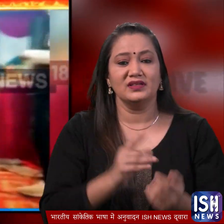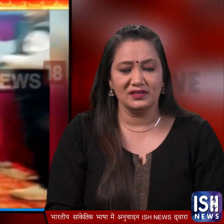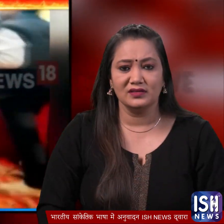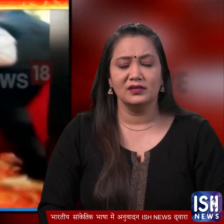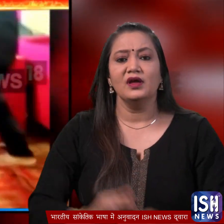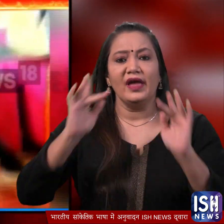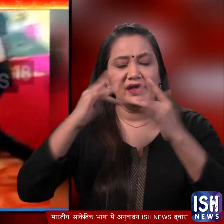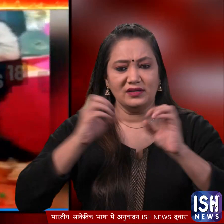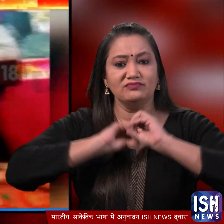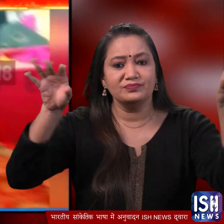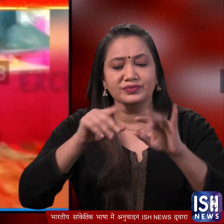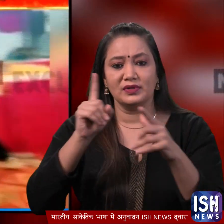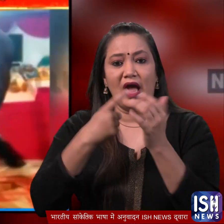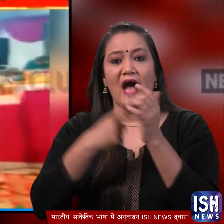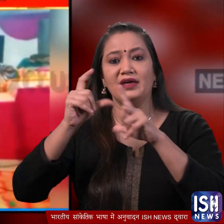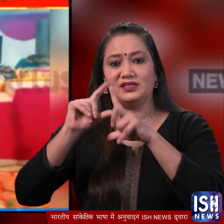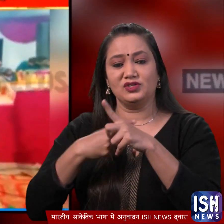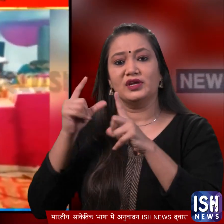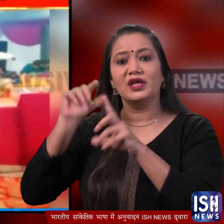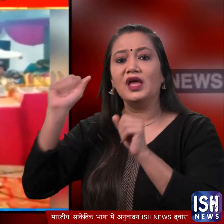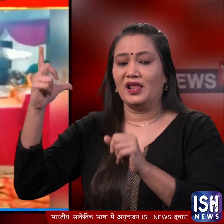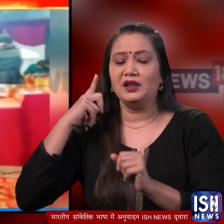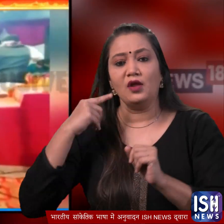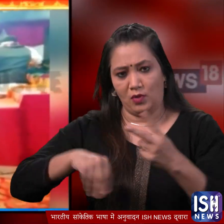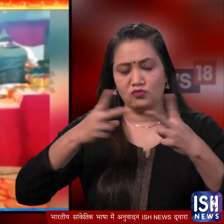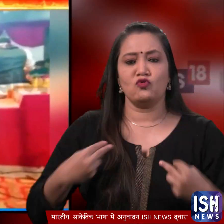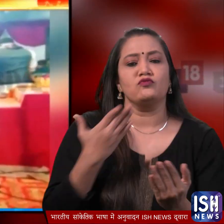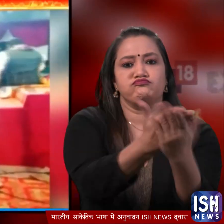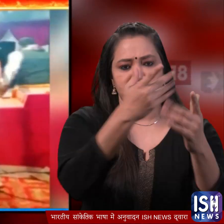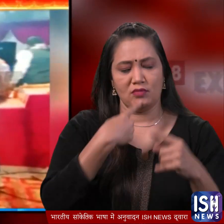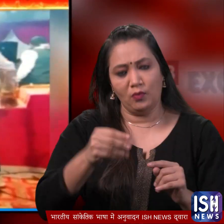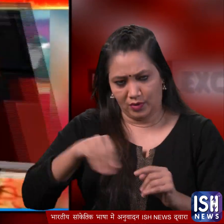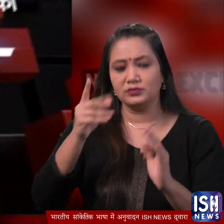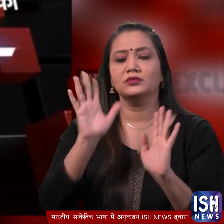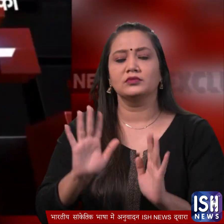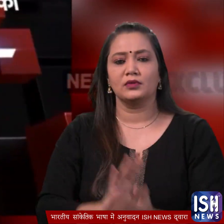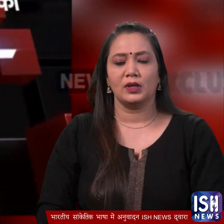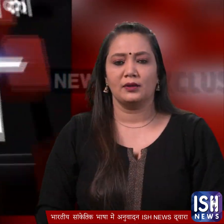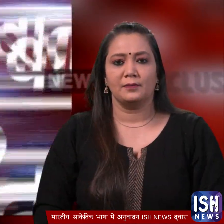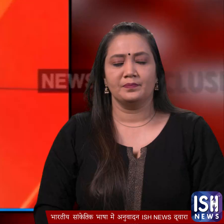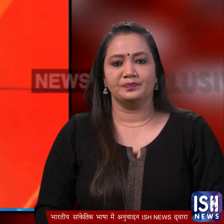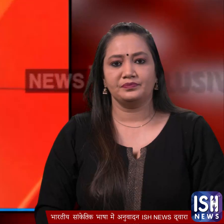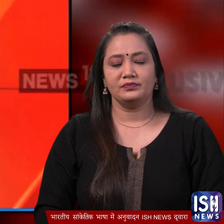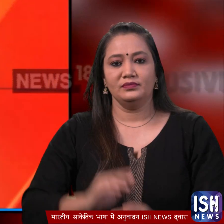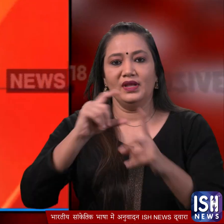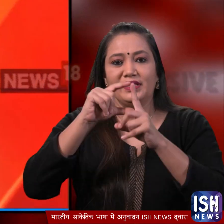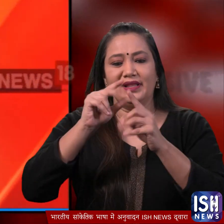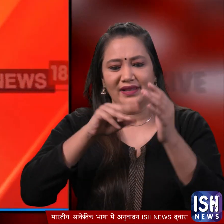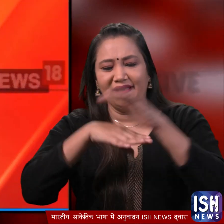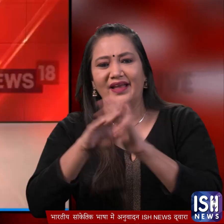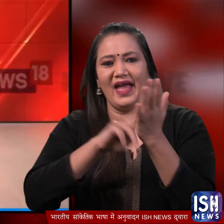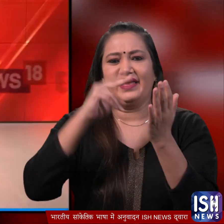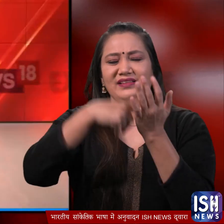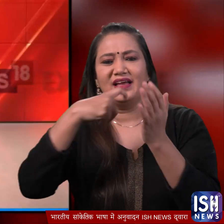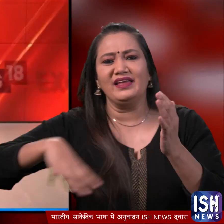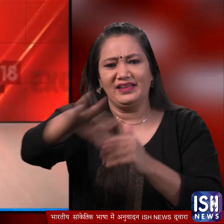वीडियो इंटरनेट पर डालने वाले आरजेडी के नेताओं के खिलाफ वो कोर्ट में मानहानि का दावा करेंगे। दिल्ली एनसीआर की जहरीली हवा